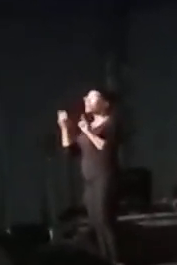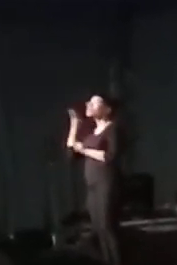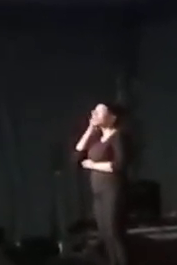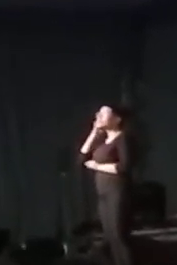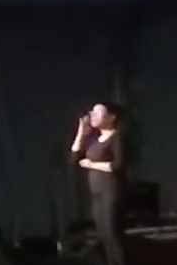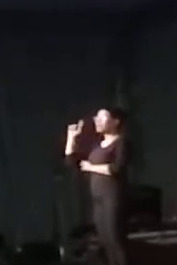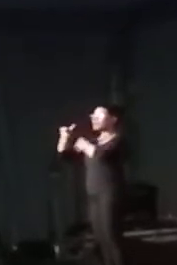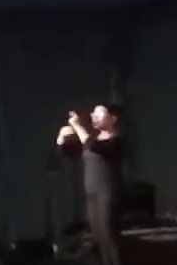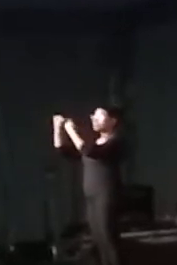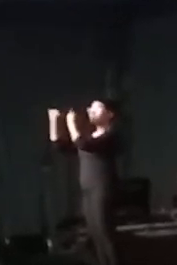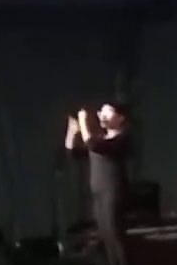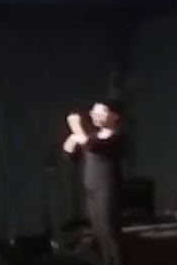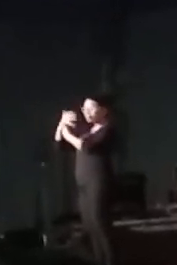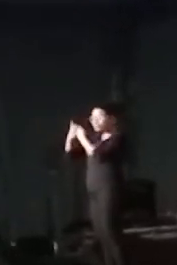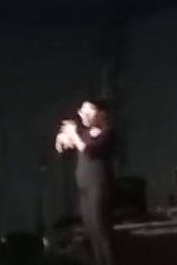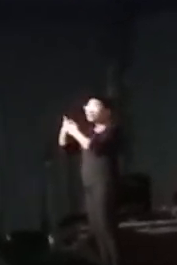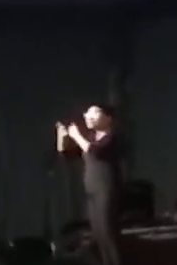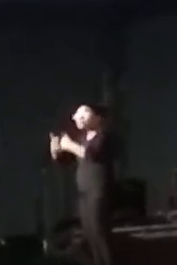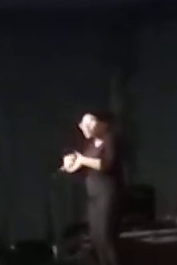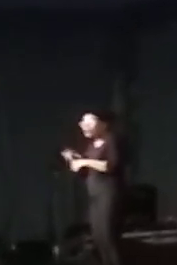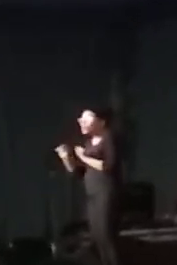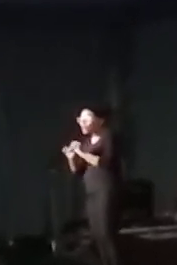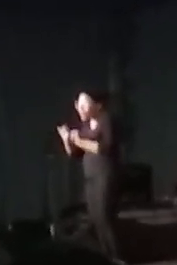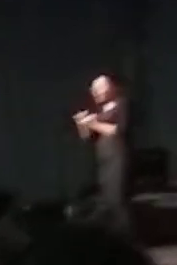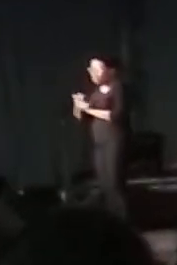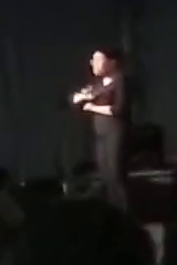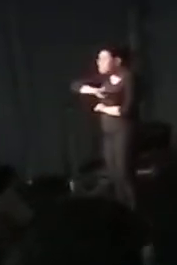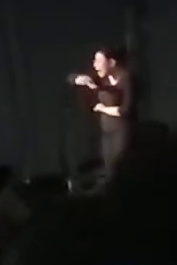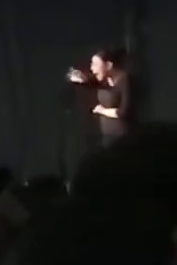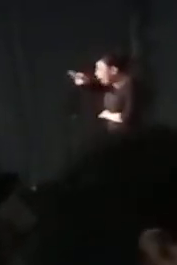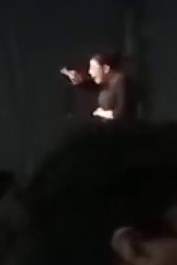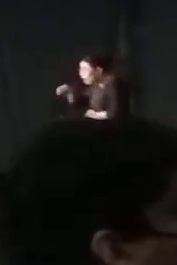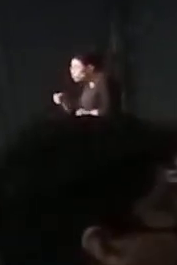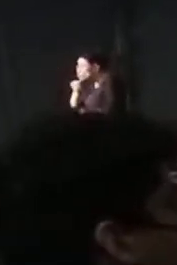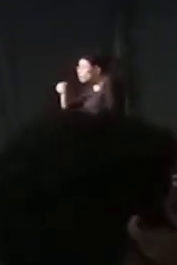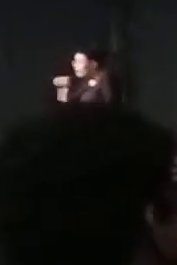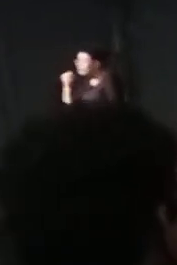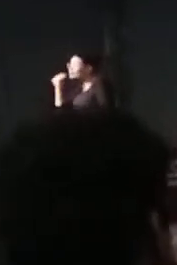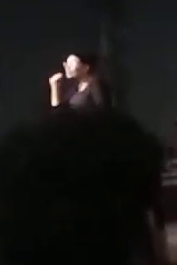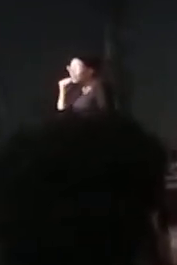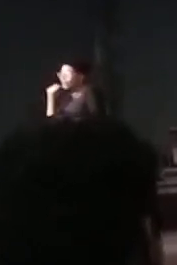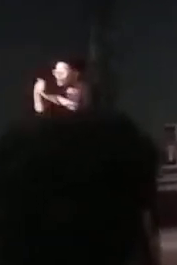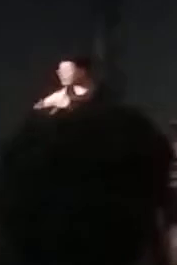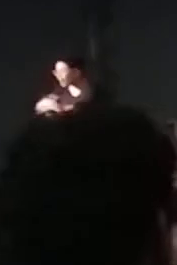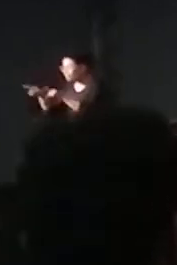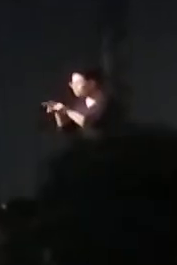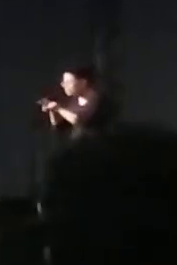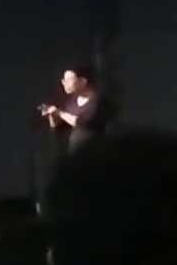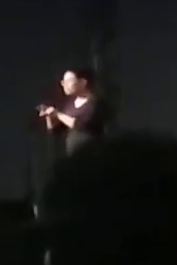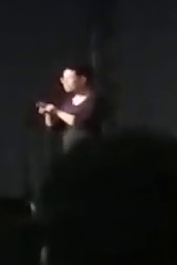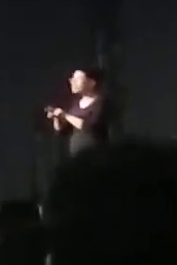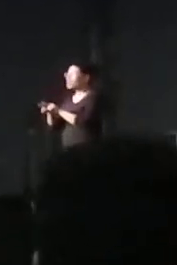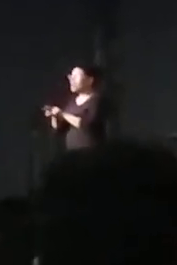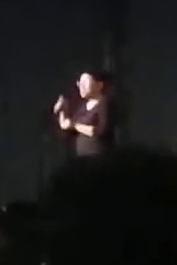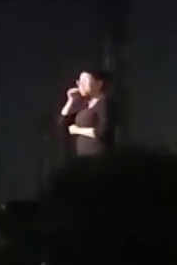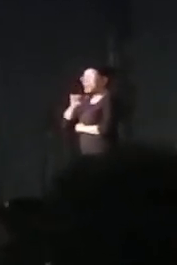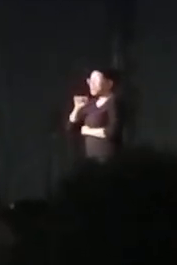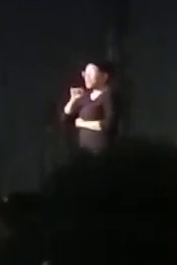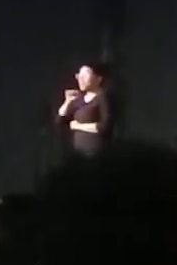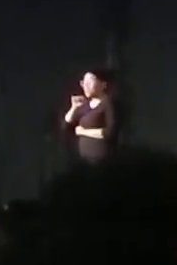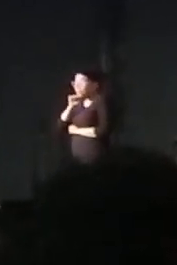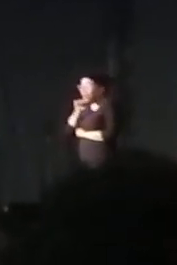300 jornalistas tentando fazer isso, mas eu não sabia. Eu tenho um filho que fala para mim, mas você é muito louca, você não sabe o que você está fazendo, por isso dá